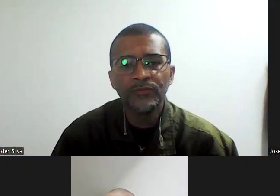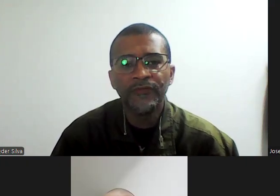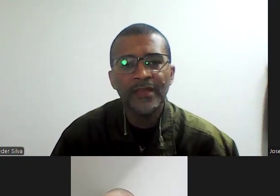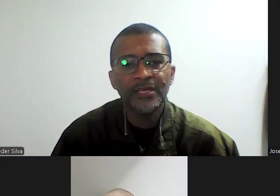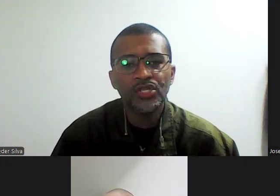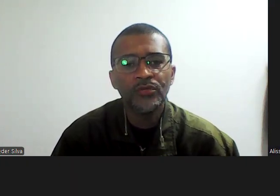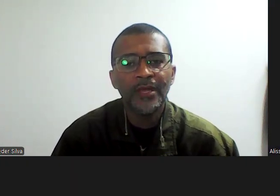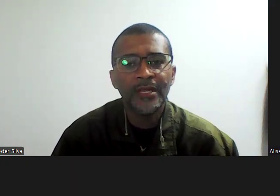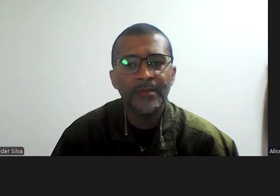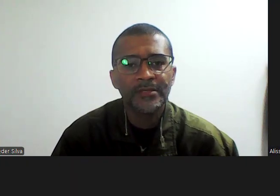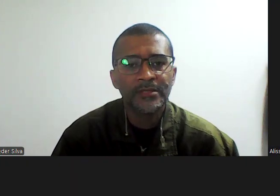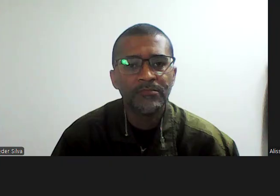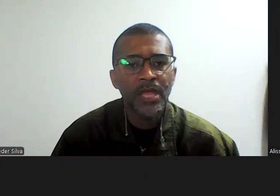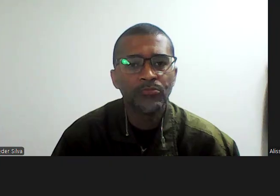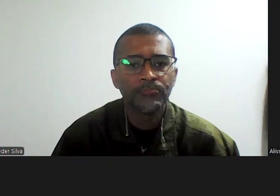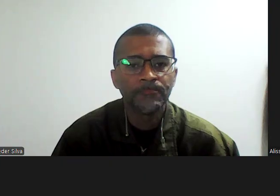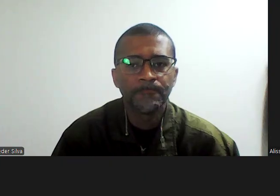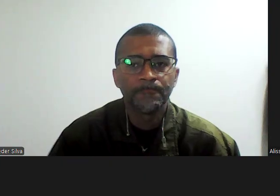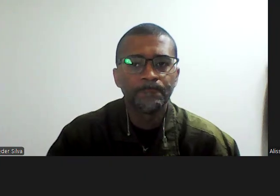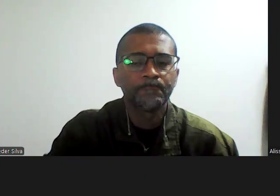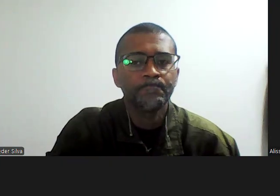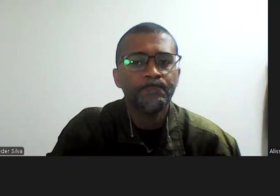Mas não faz sentido em Libras, nenhum.